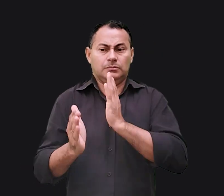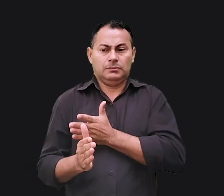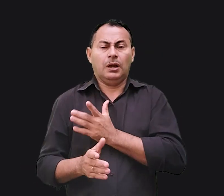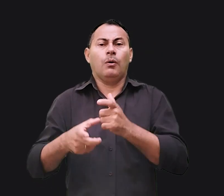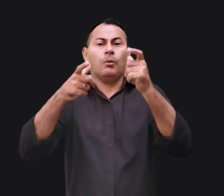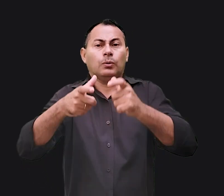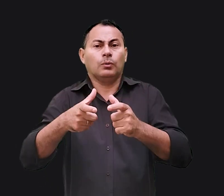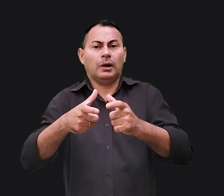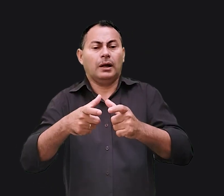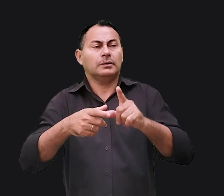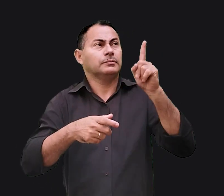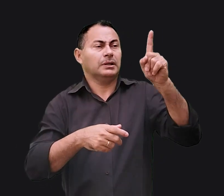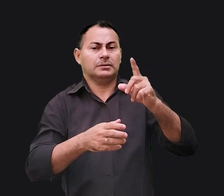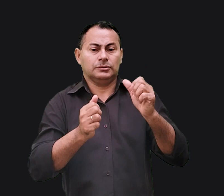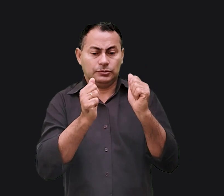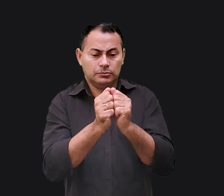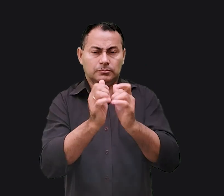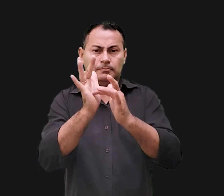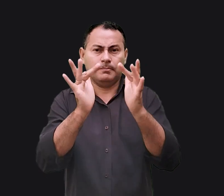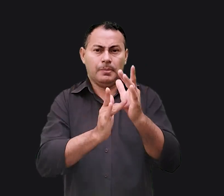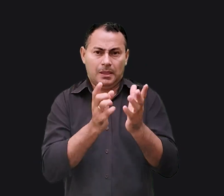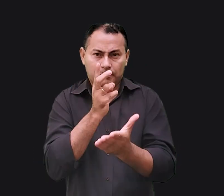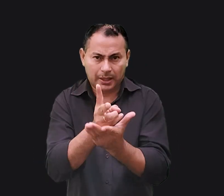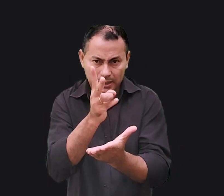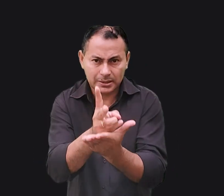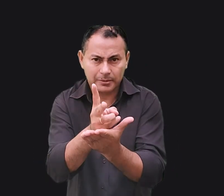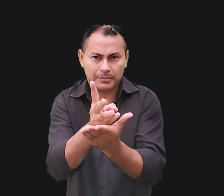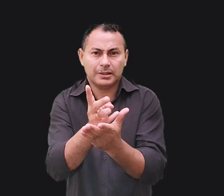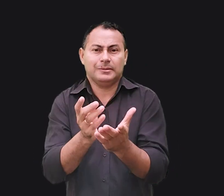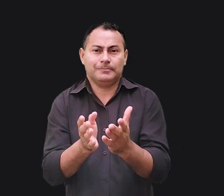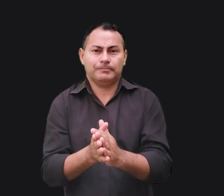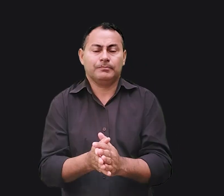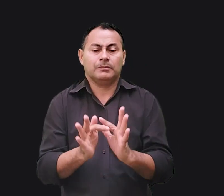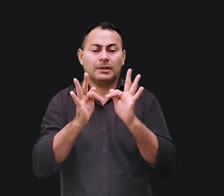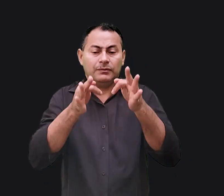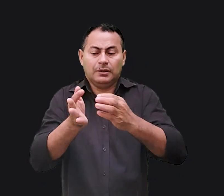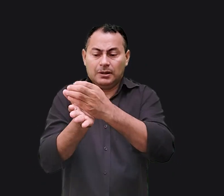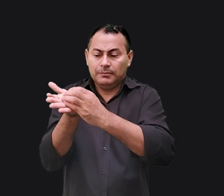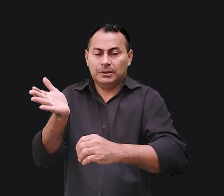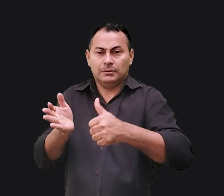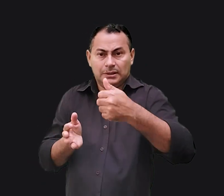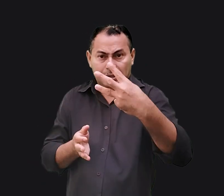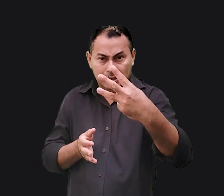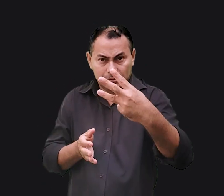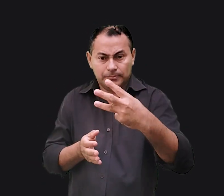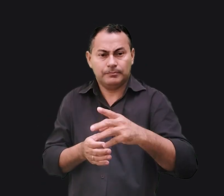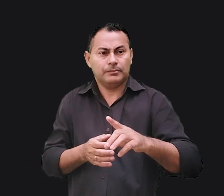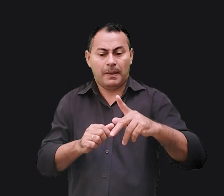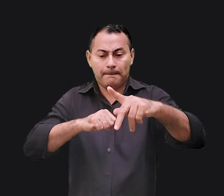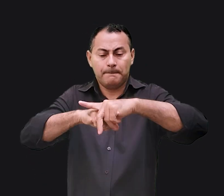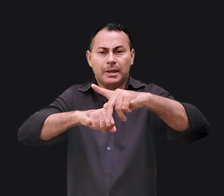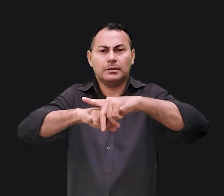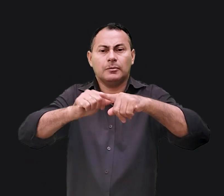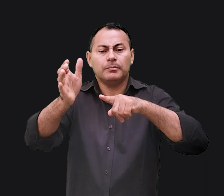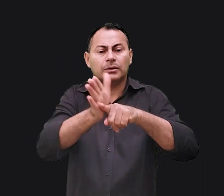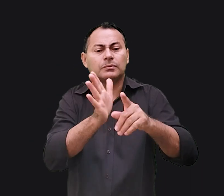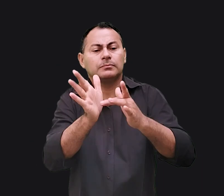havia um lugar para eles e que estariam com Jesus para sempre. No final do capítulo 13, Pedro perguntou a